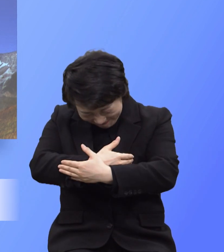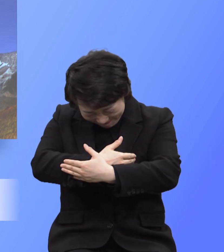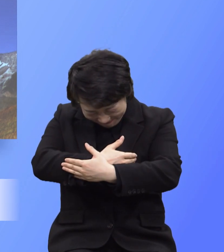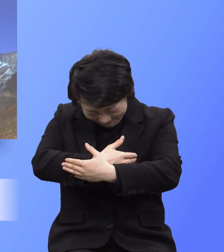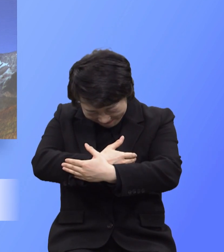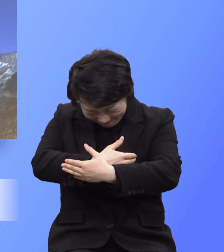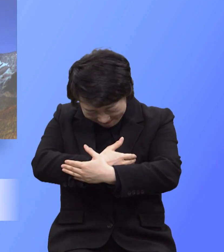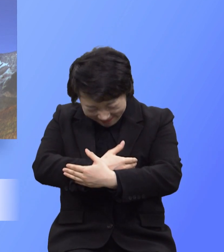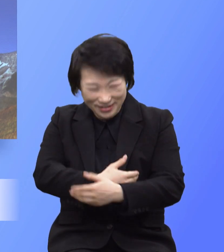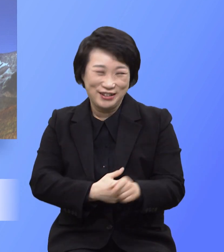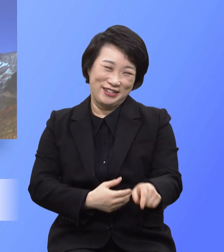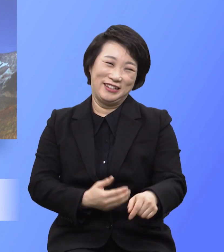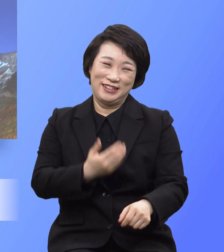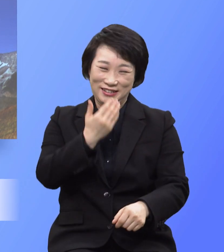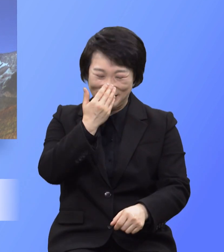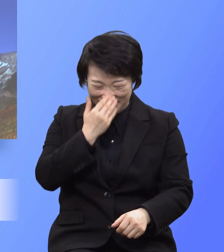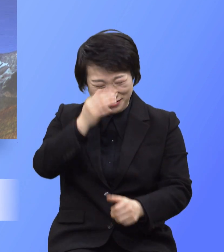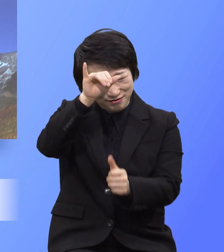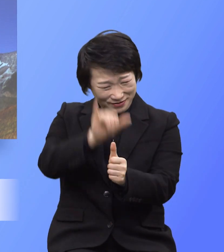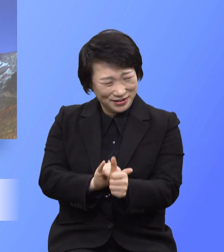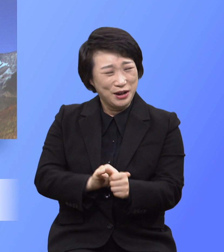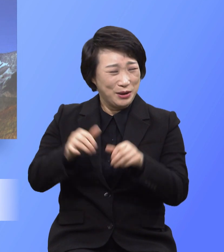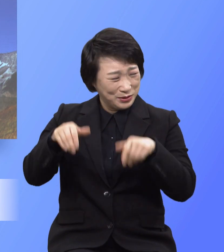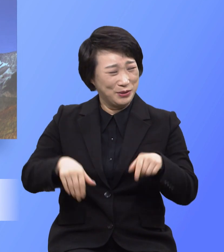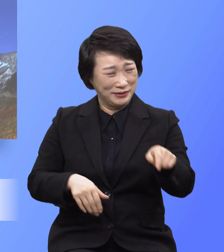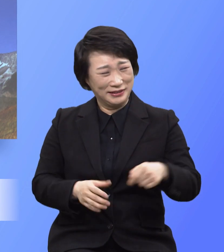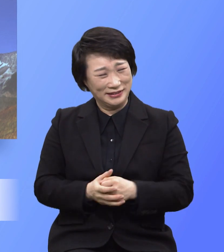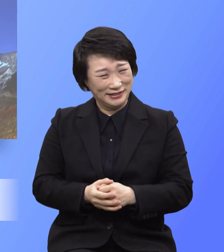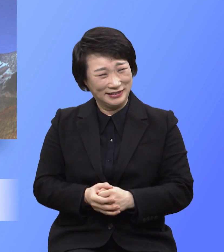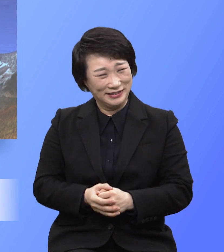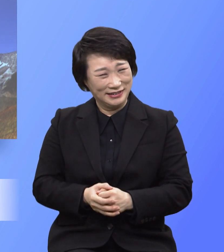끌어안고 착하고 충성된 종아